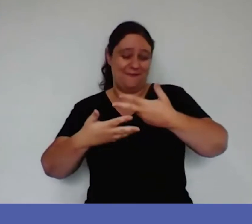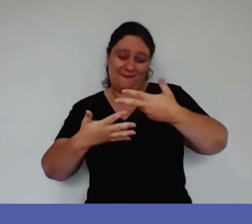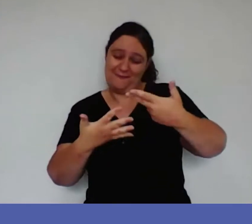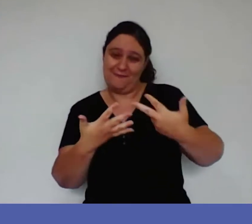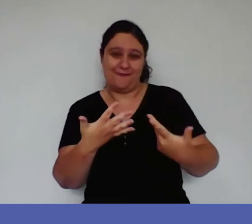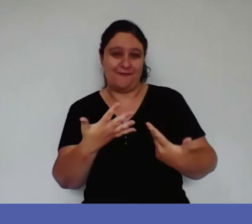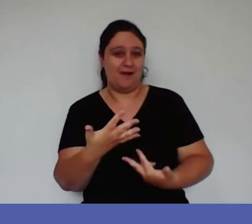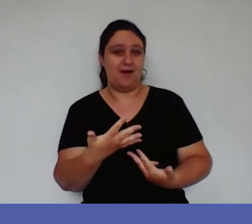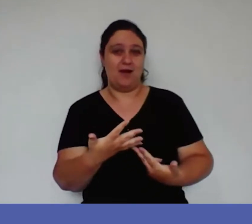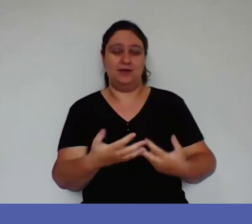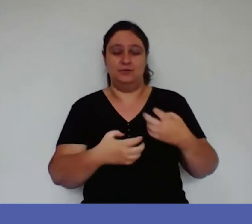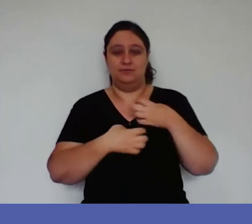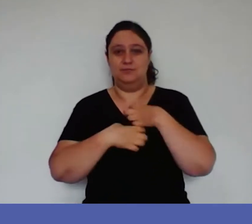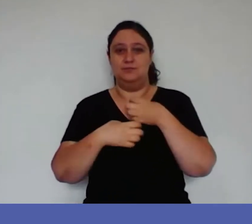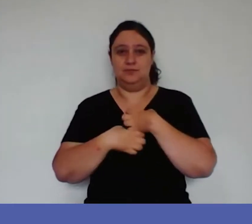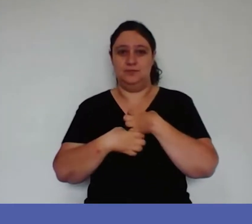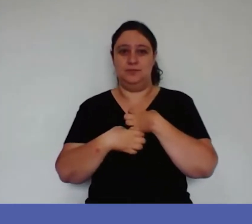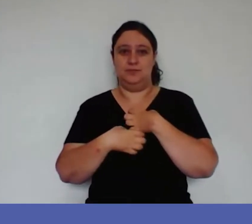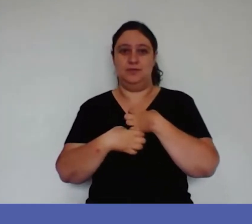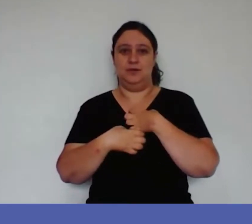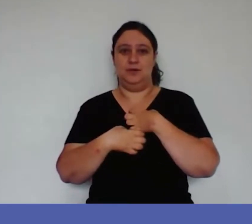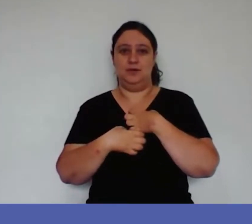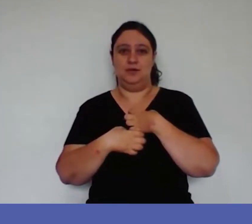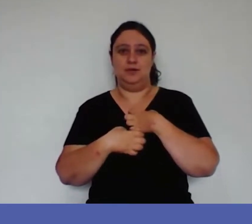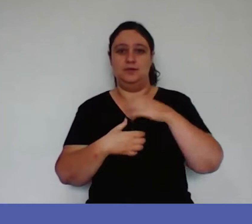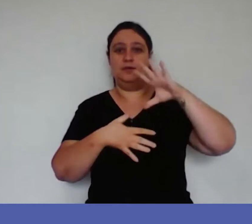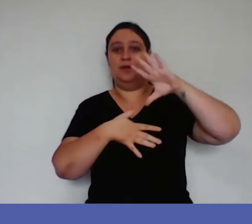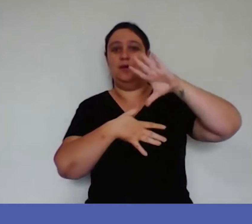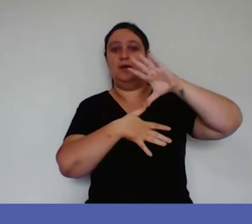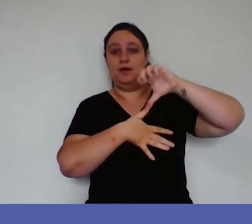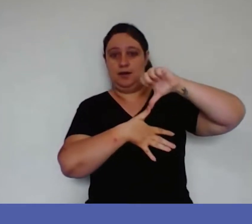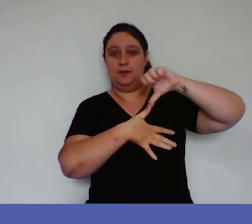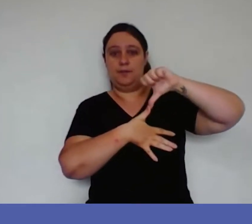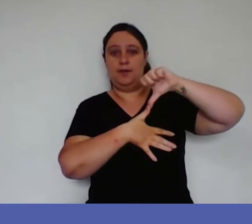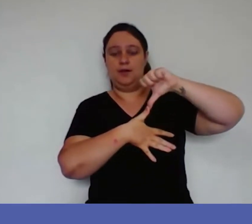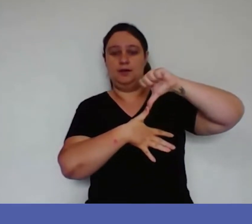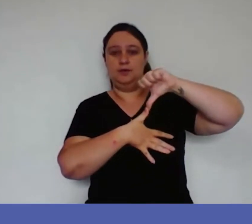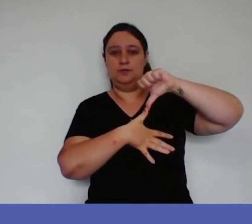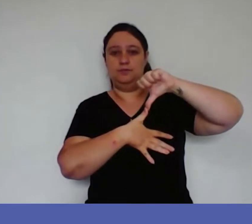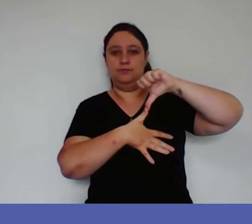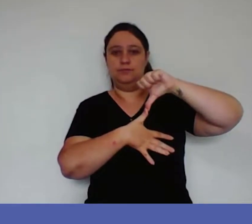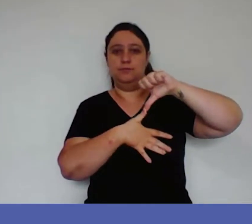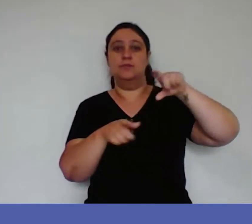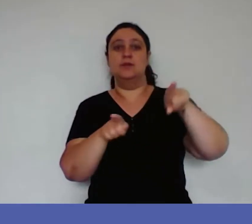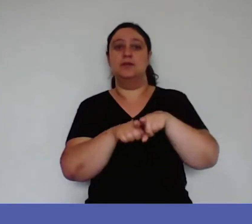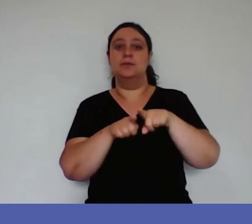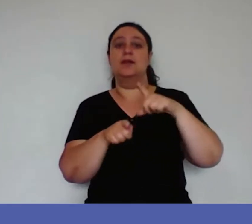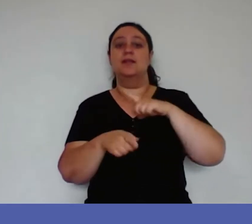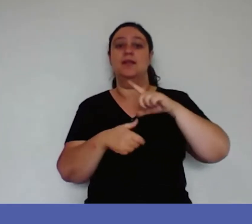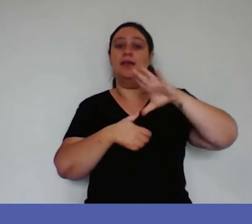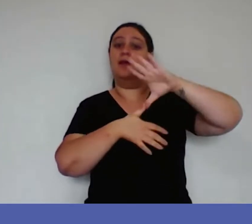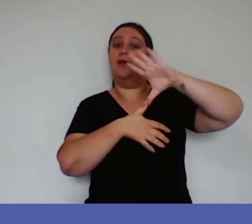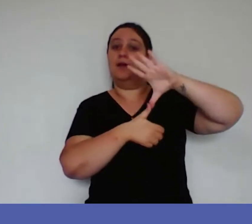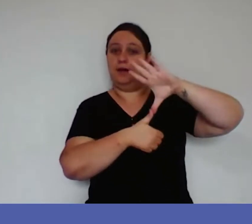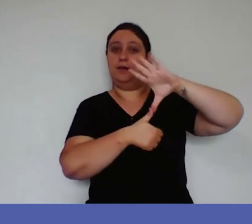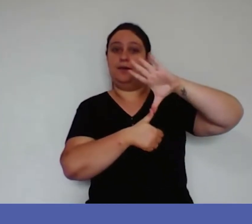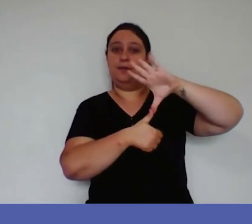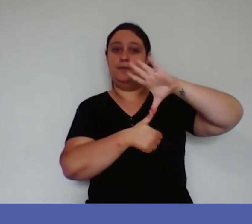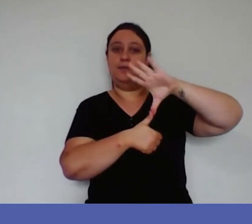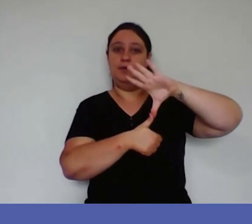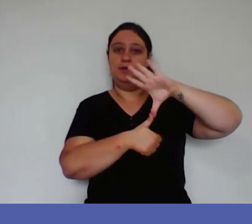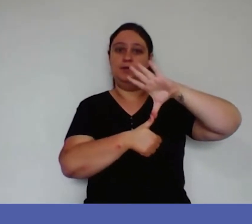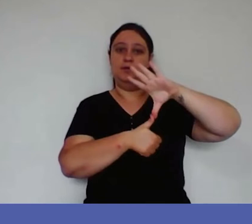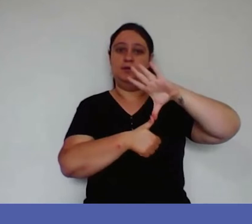formatos, percorrendo toda a América do Sul, e nós temos já a América do Norte também um Expolivro em motorhome,